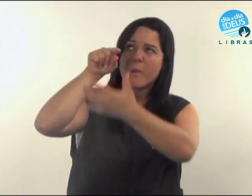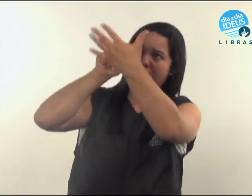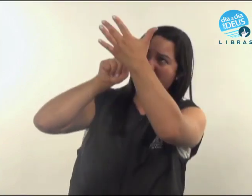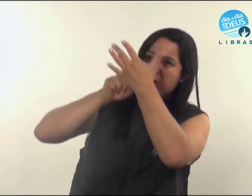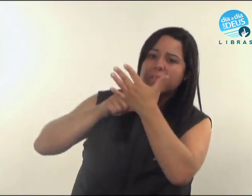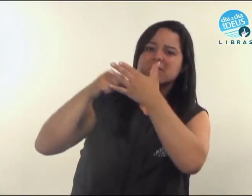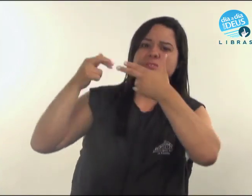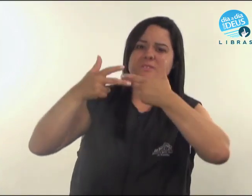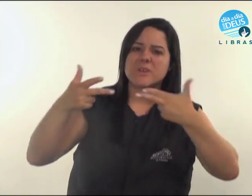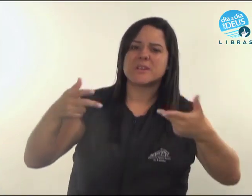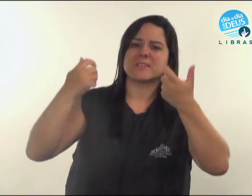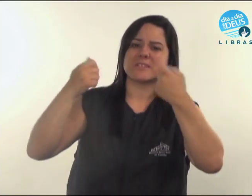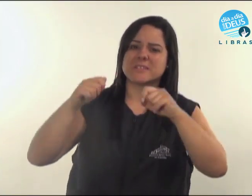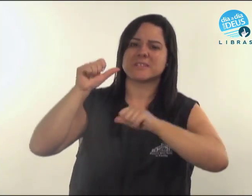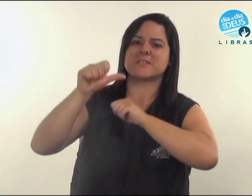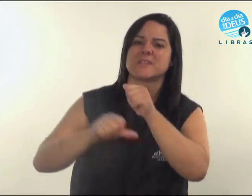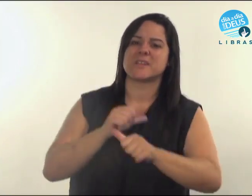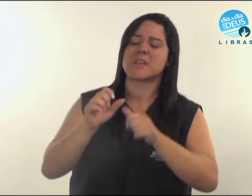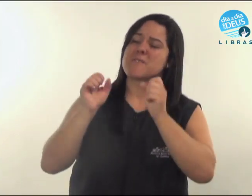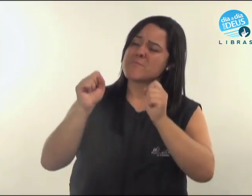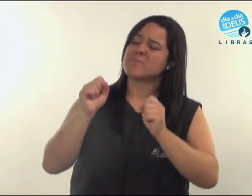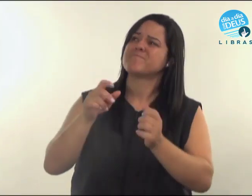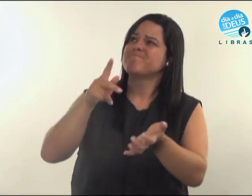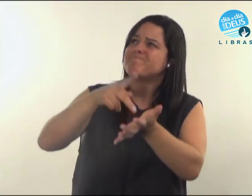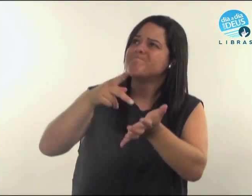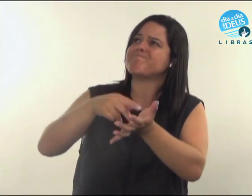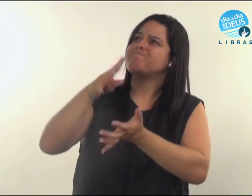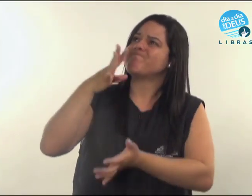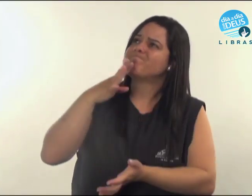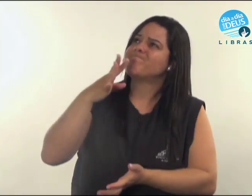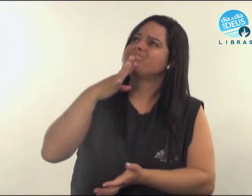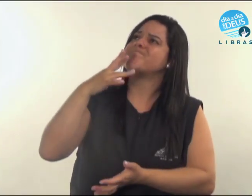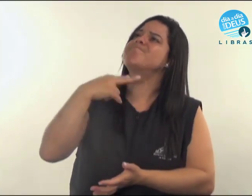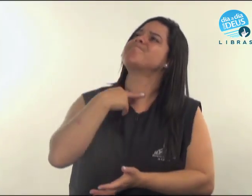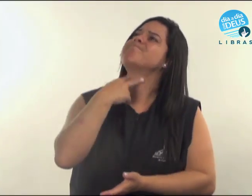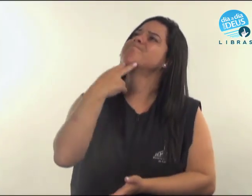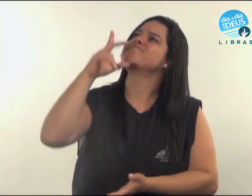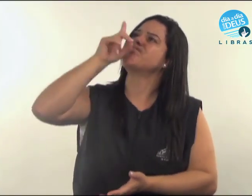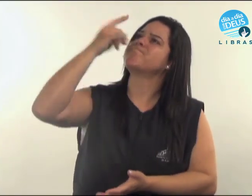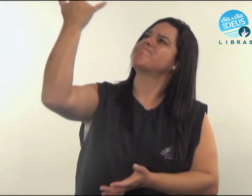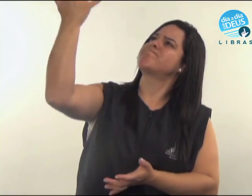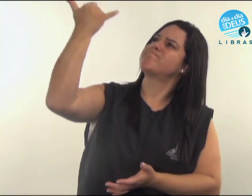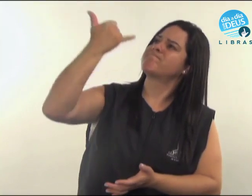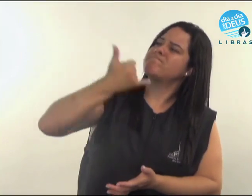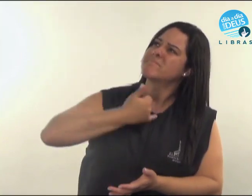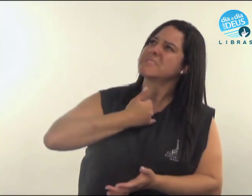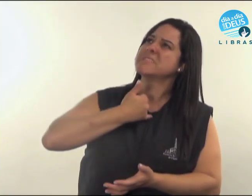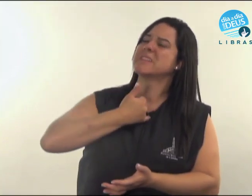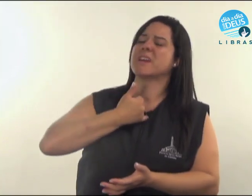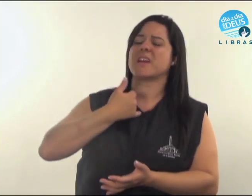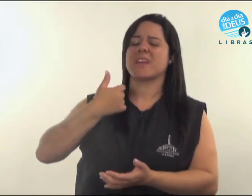áreas da nossa vida, para que a gente possa compreender a voz de Deus e se render a